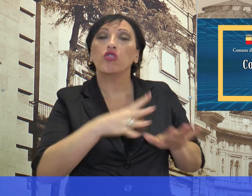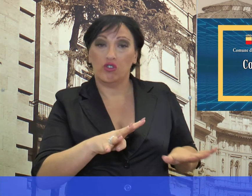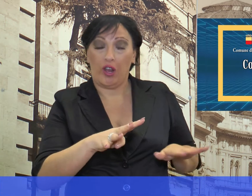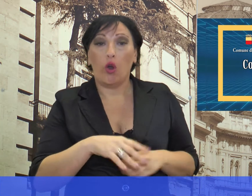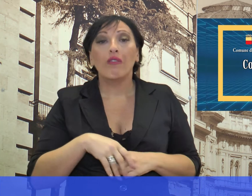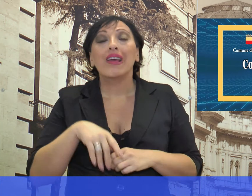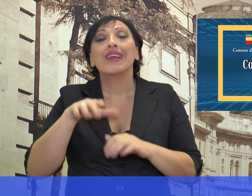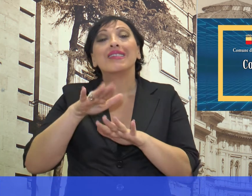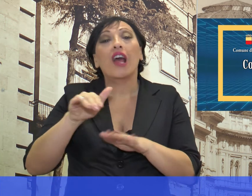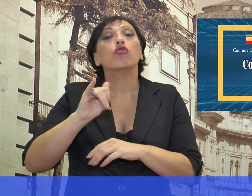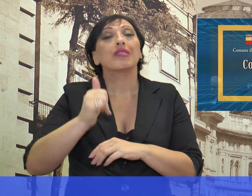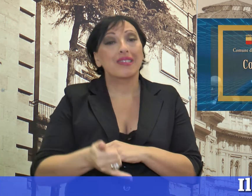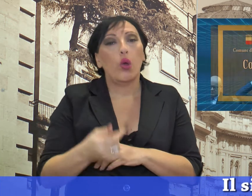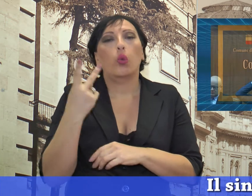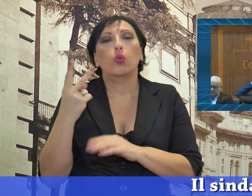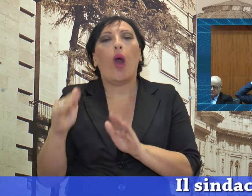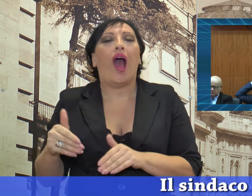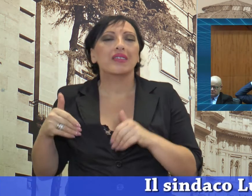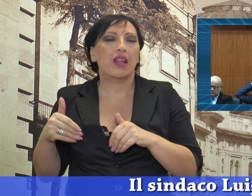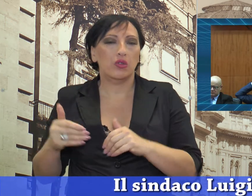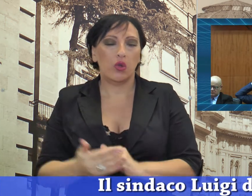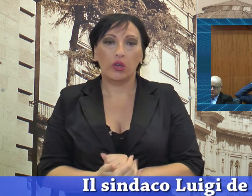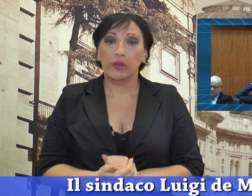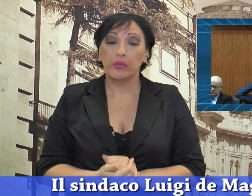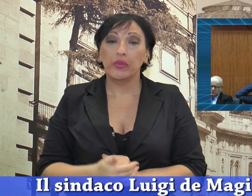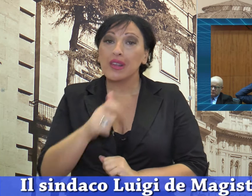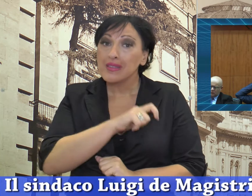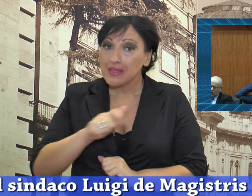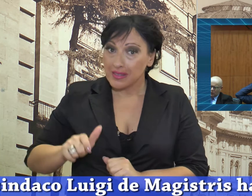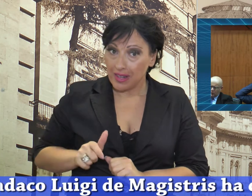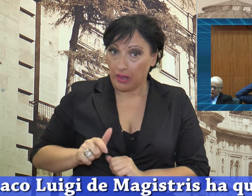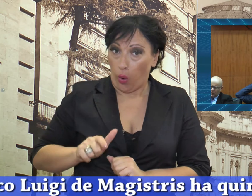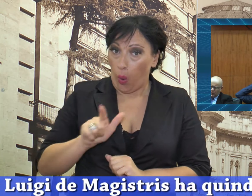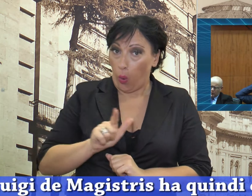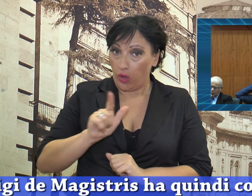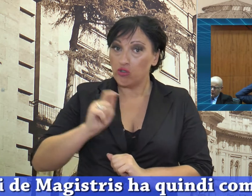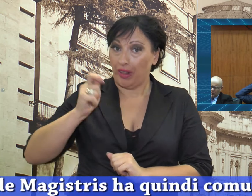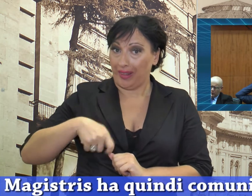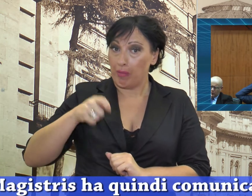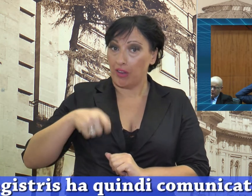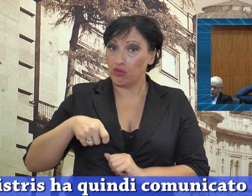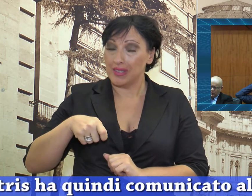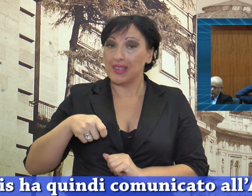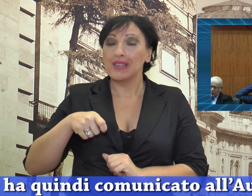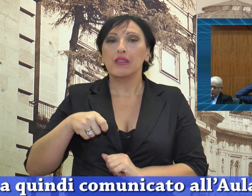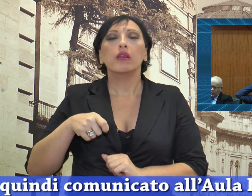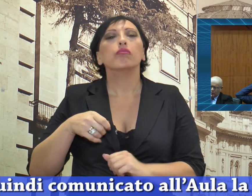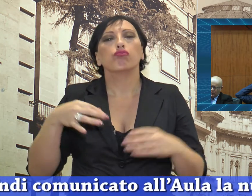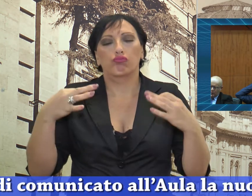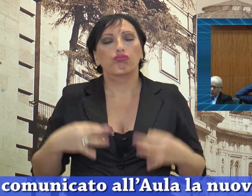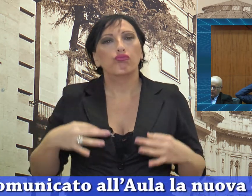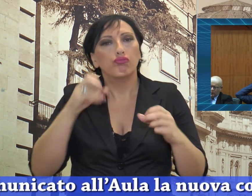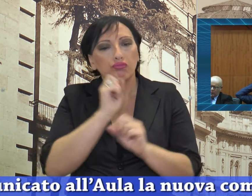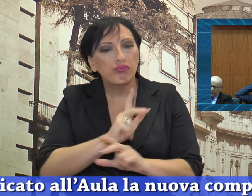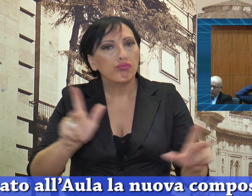sì e 2 astensioni. Il sindaco Luigi De Magistris ha quindi